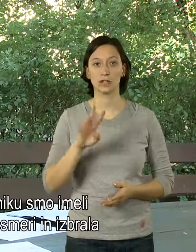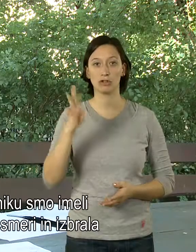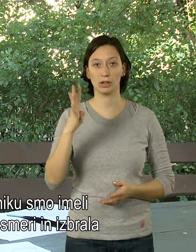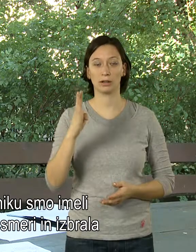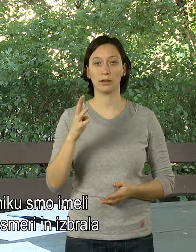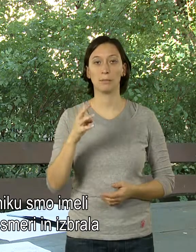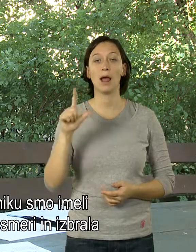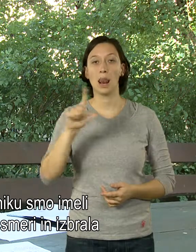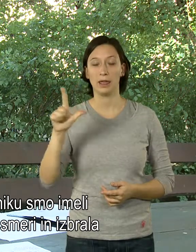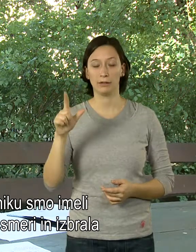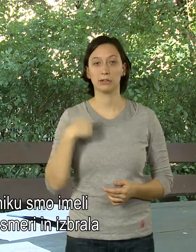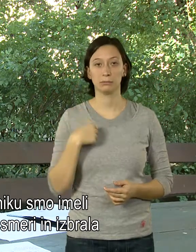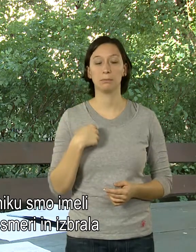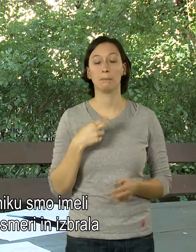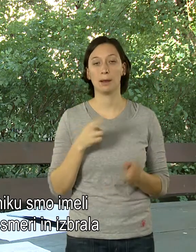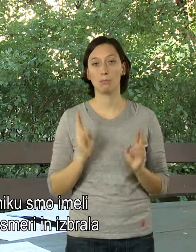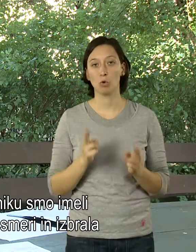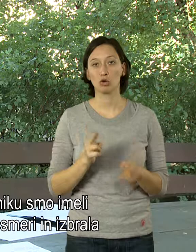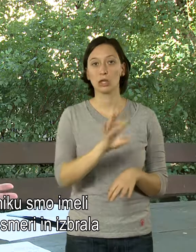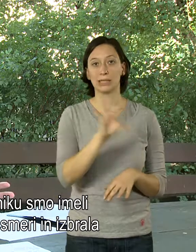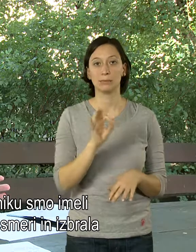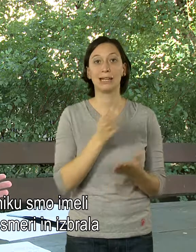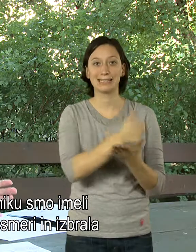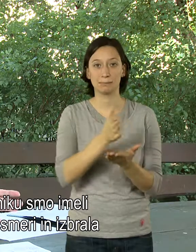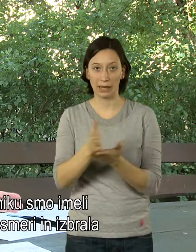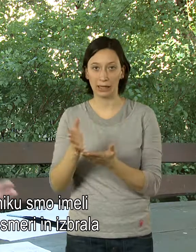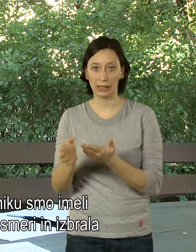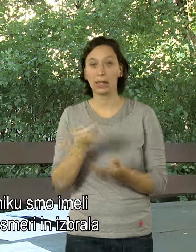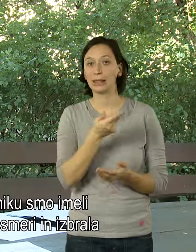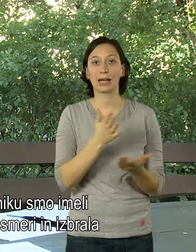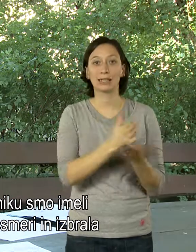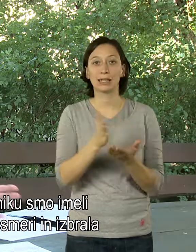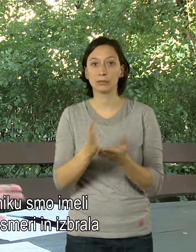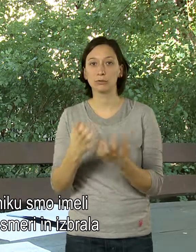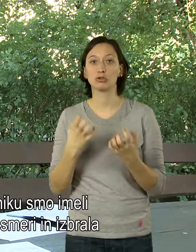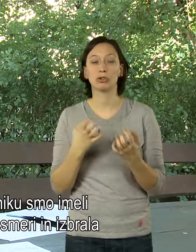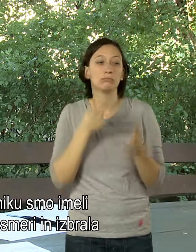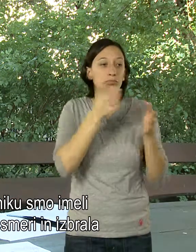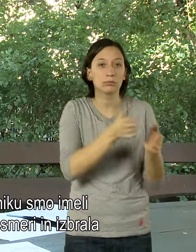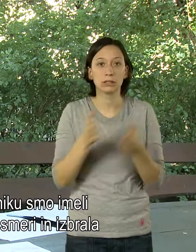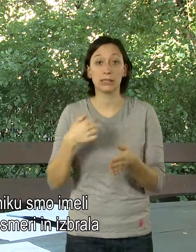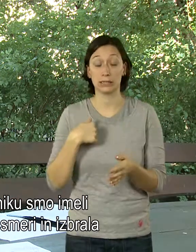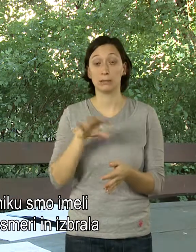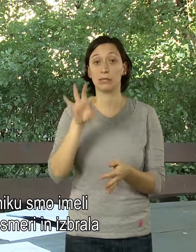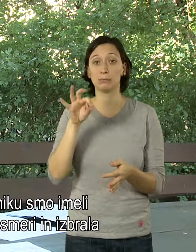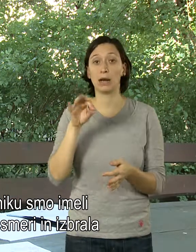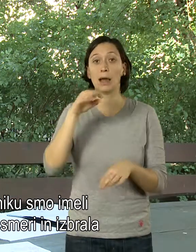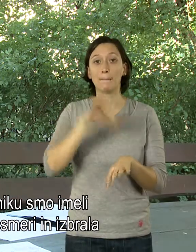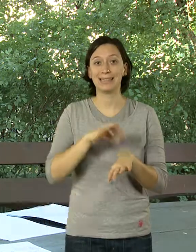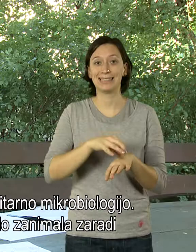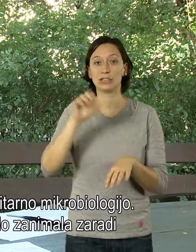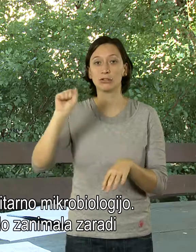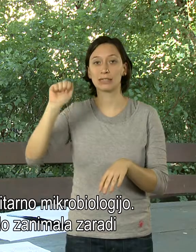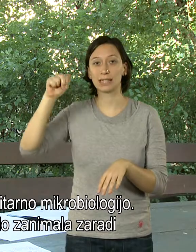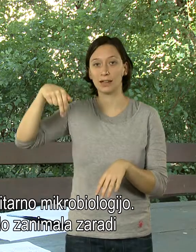V 4. letniku smo imeli možnost izbire smeri, na katero smer bi se radi preusmerili. In izbrala